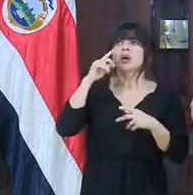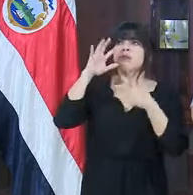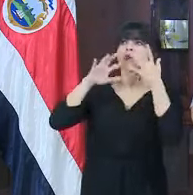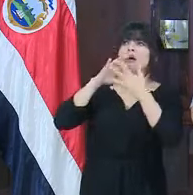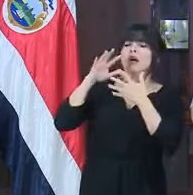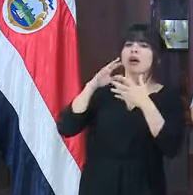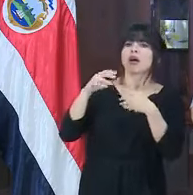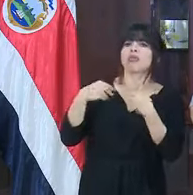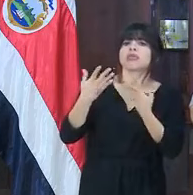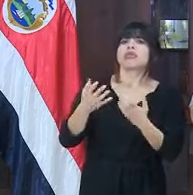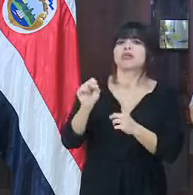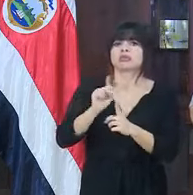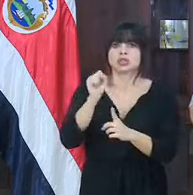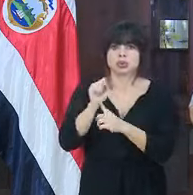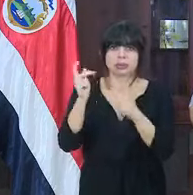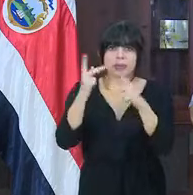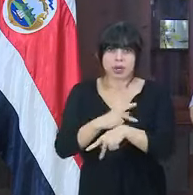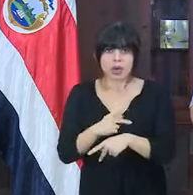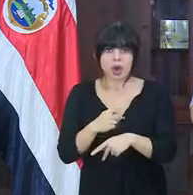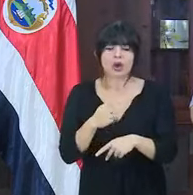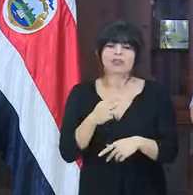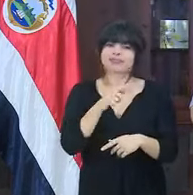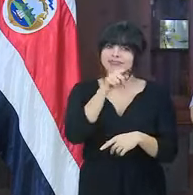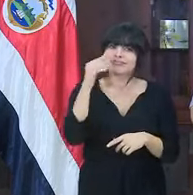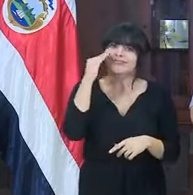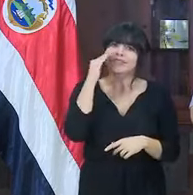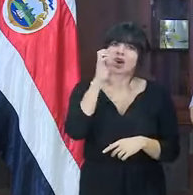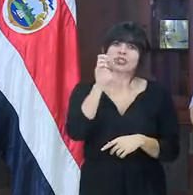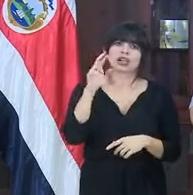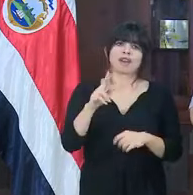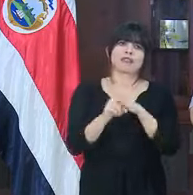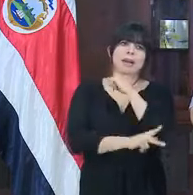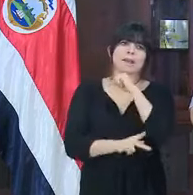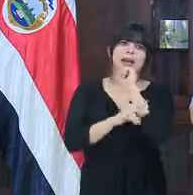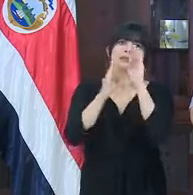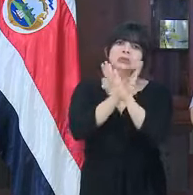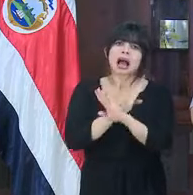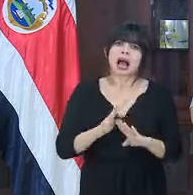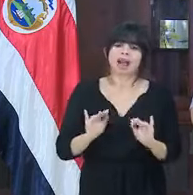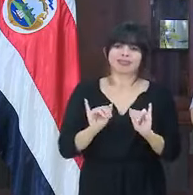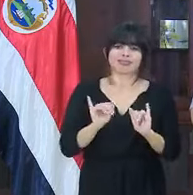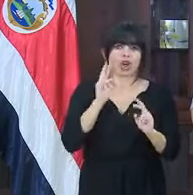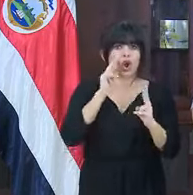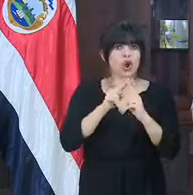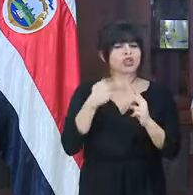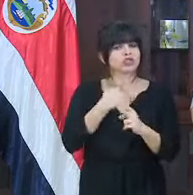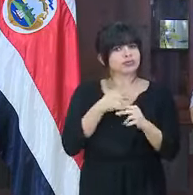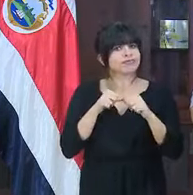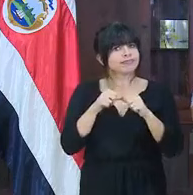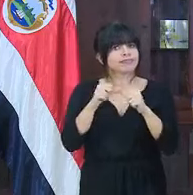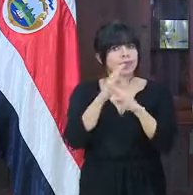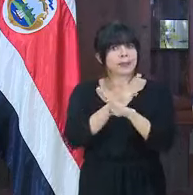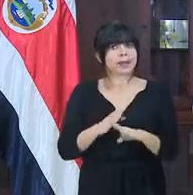den este tipo de circunstancias. Repito, Costa Rica es un país pacífico y por eso nos conoce y queremos seguir siendo